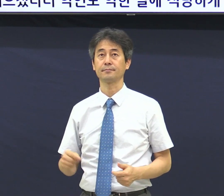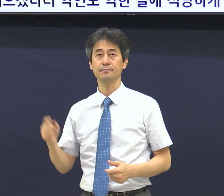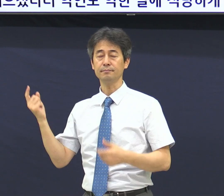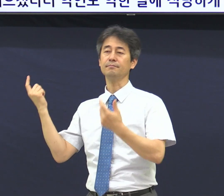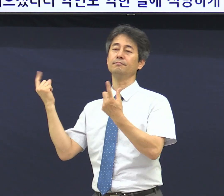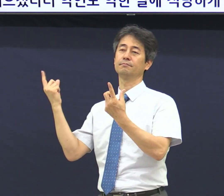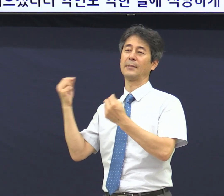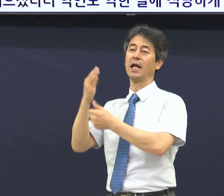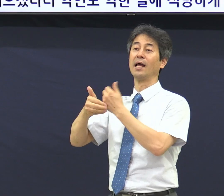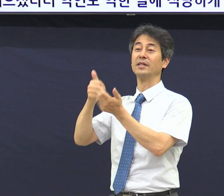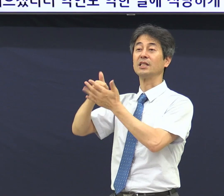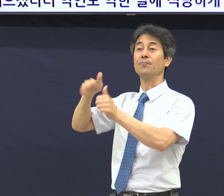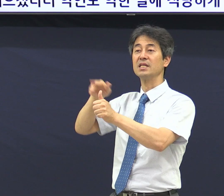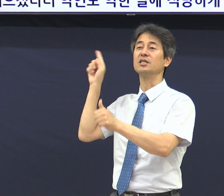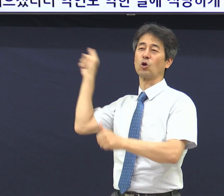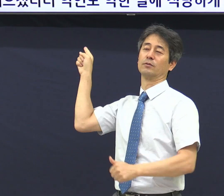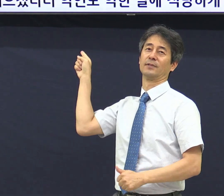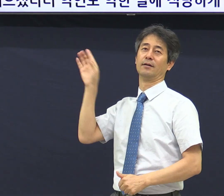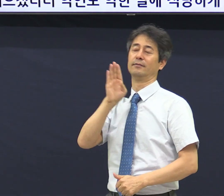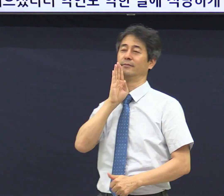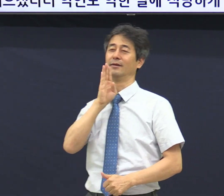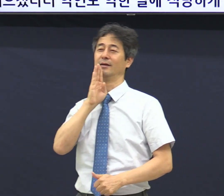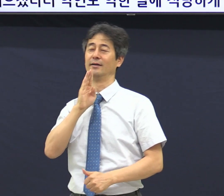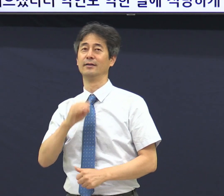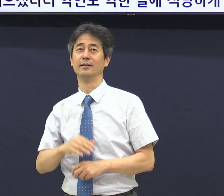보겠습니다. 하나님의 섭리인 것입니다.